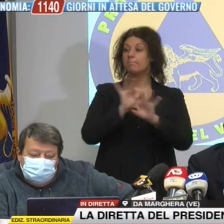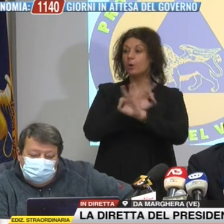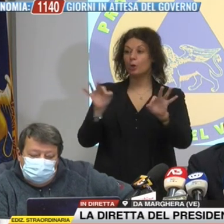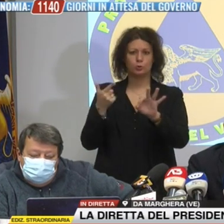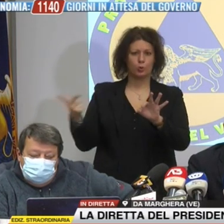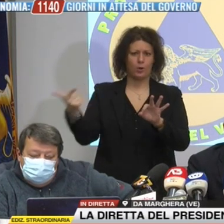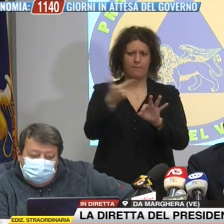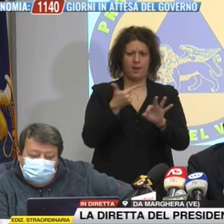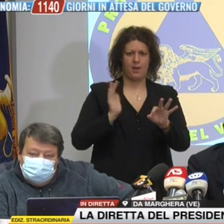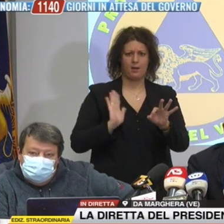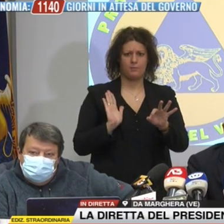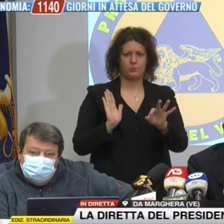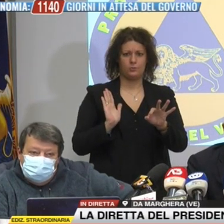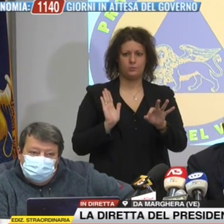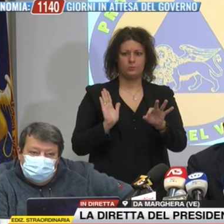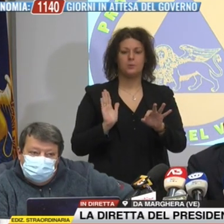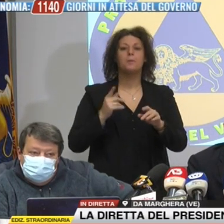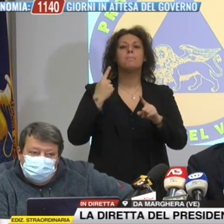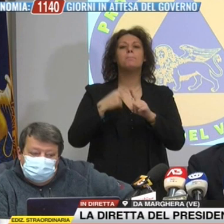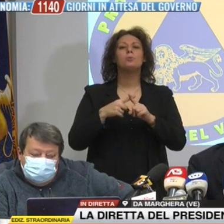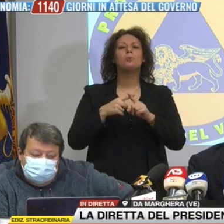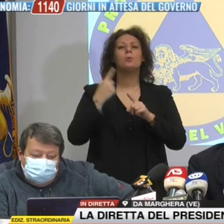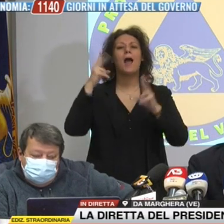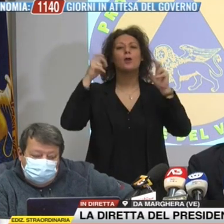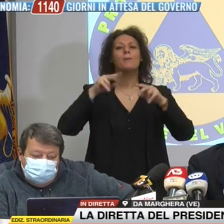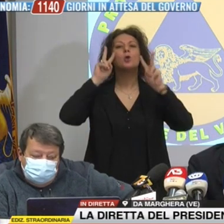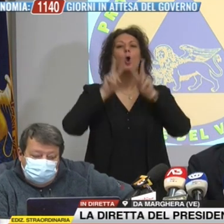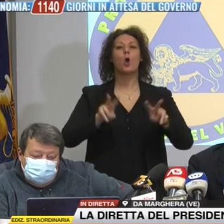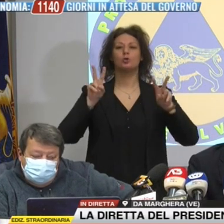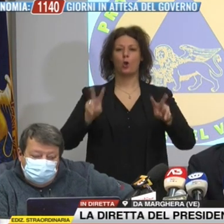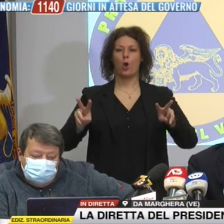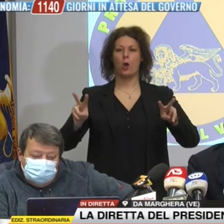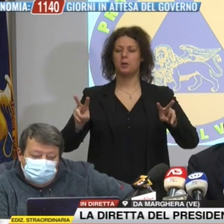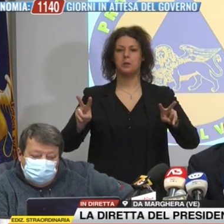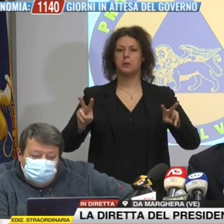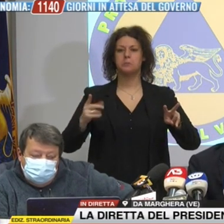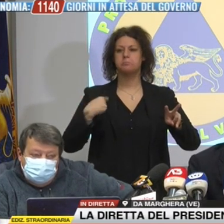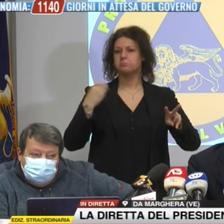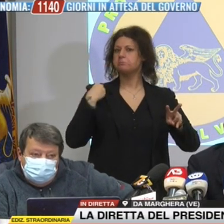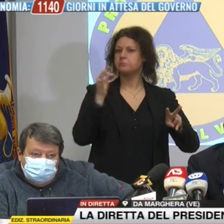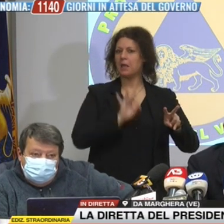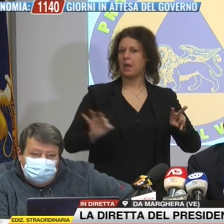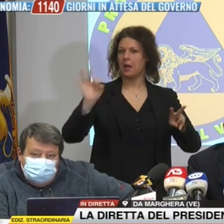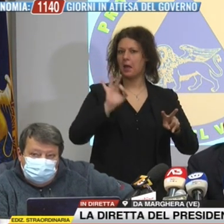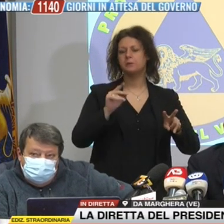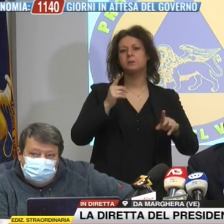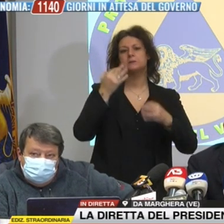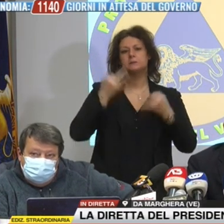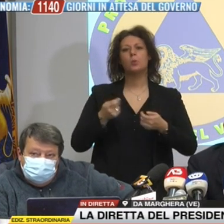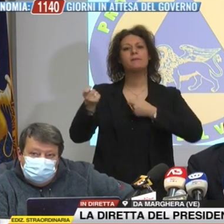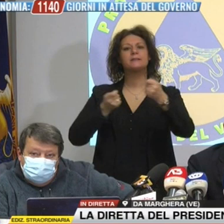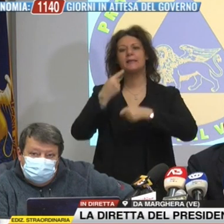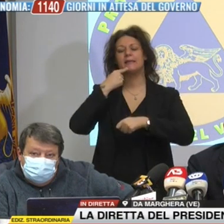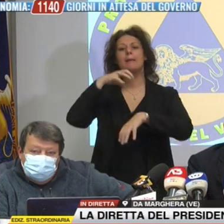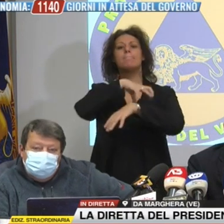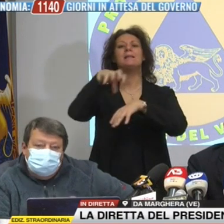stati coinvolti su questo tema. Ah, ok. Cioè il tema dei controlli è un tema che penso venga gestito direttamente dal Ministero degli Interni.